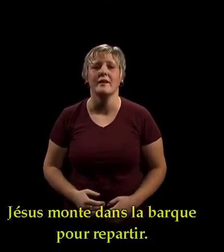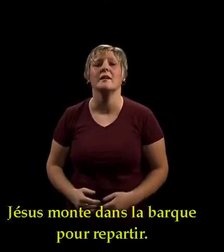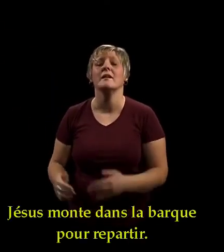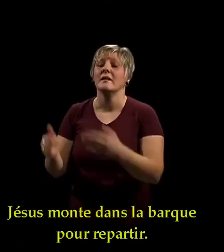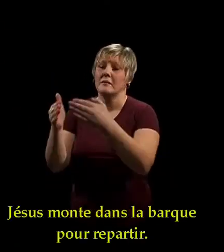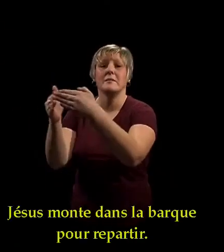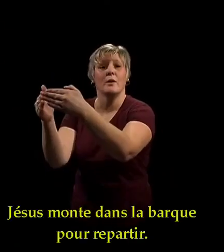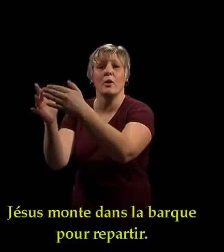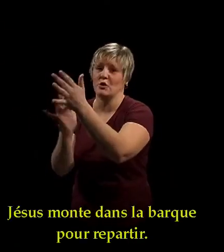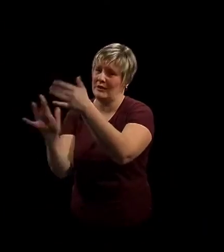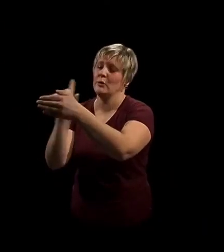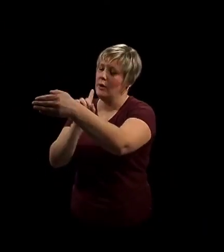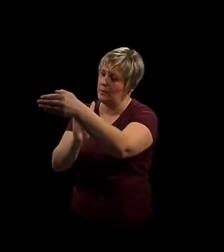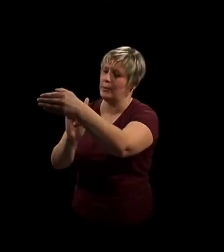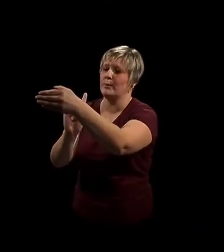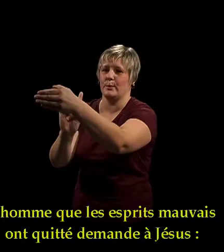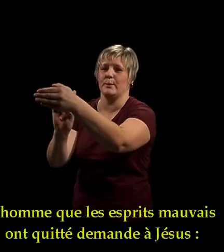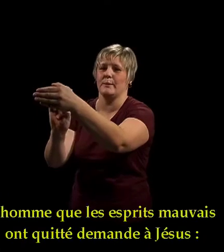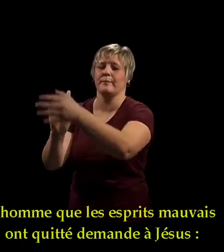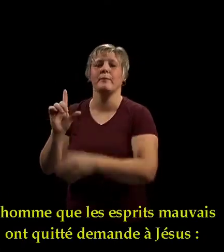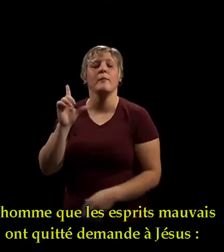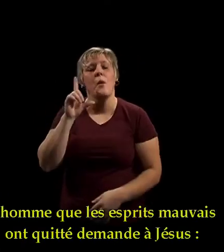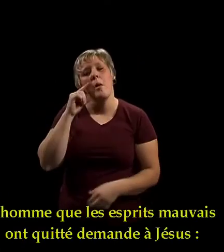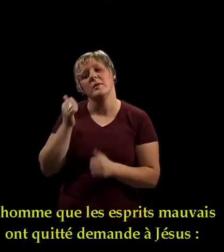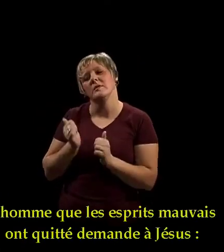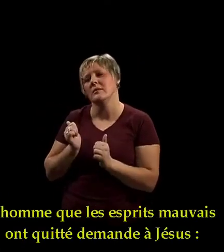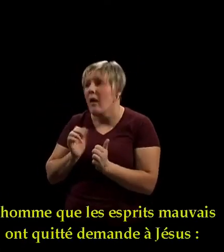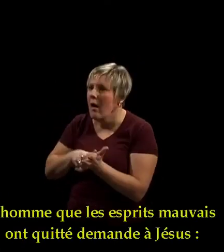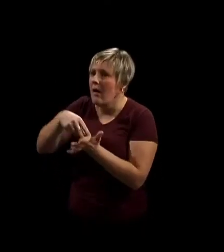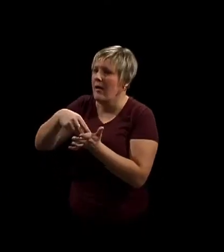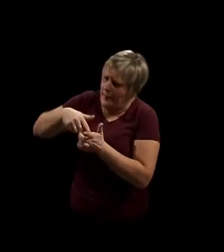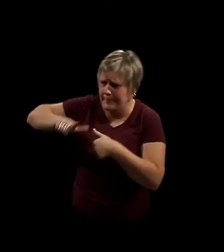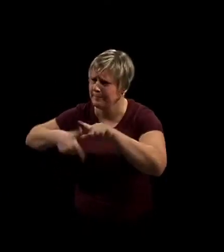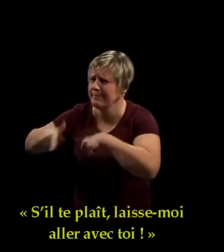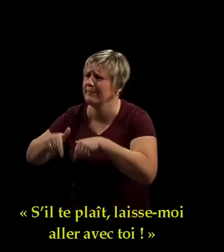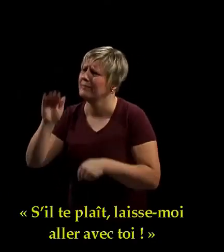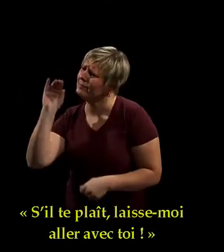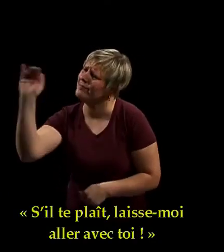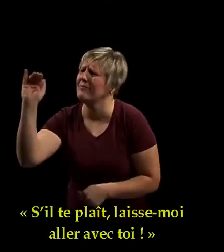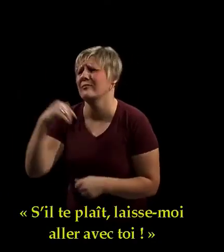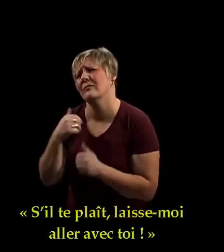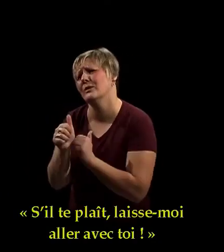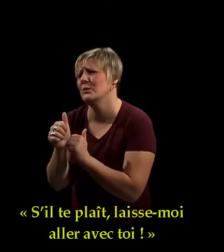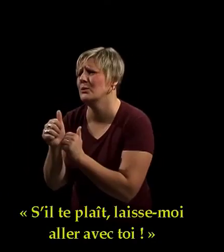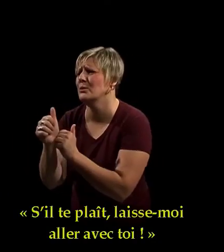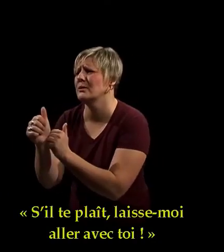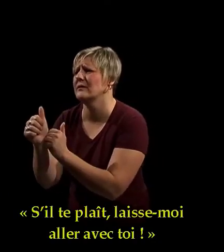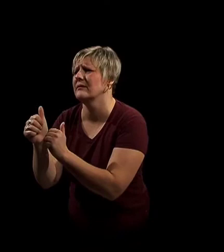dans la barque pour repartir. L'homme que les esprits mauvais ont quitté demande à Jésus « S'il te plaît, laisse-moi aller avec toi », mais Jésus